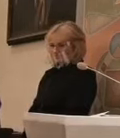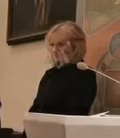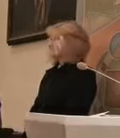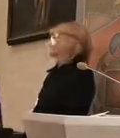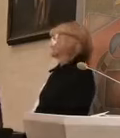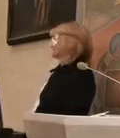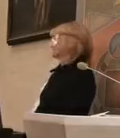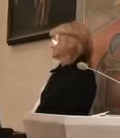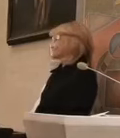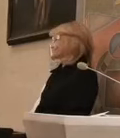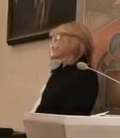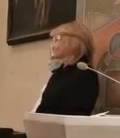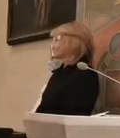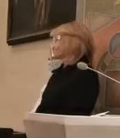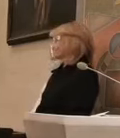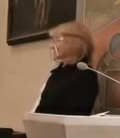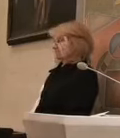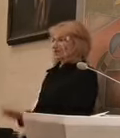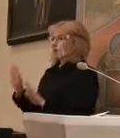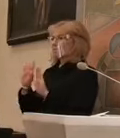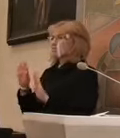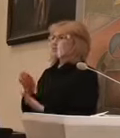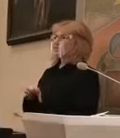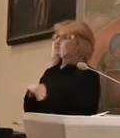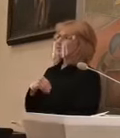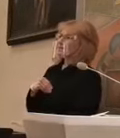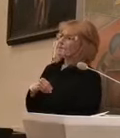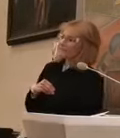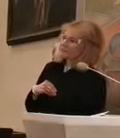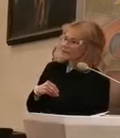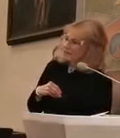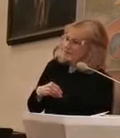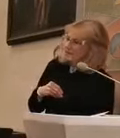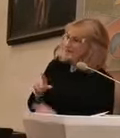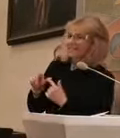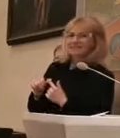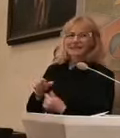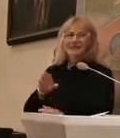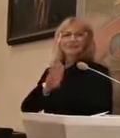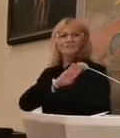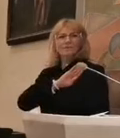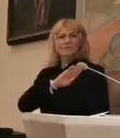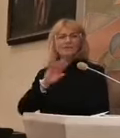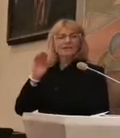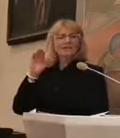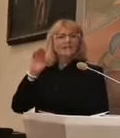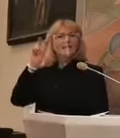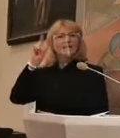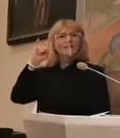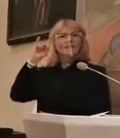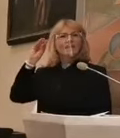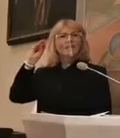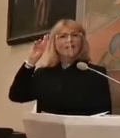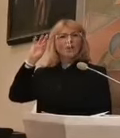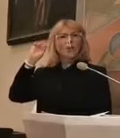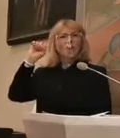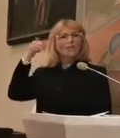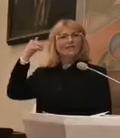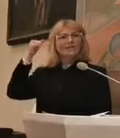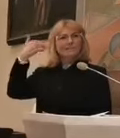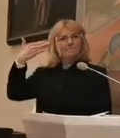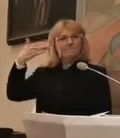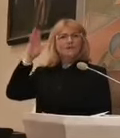Polsce. Msza Święta sprawowana jest za świętej pamięci Hieronima Buszkę. Modlimy